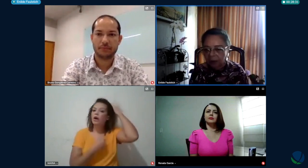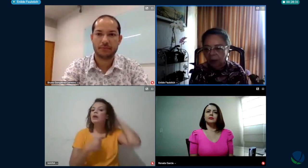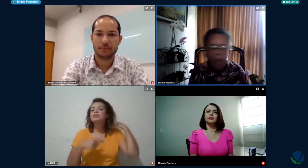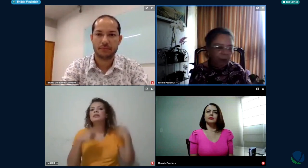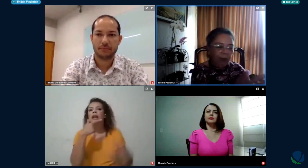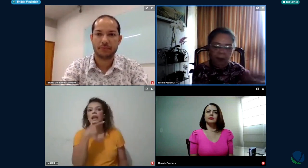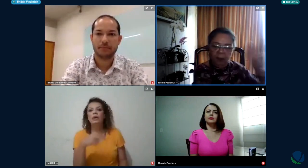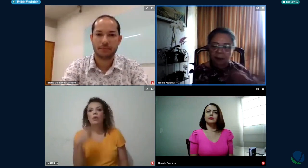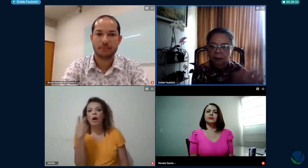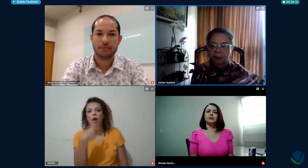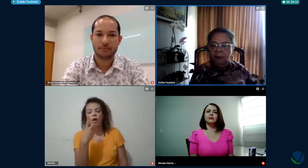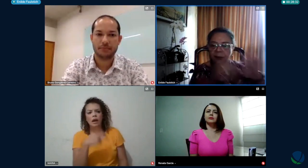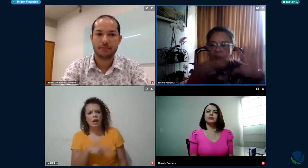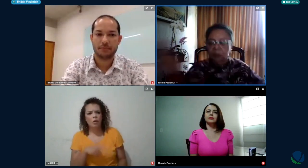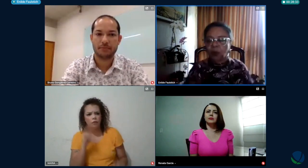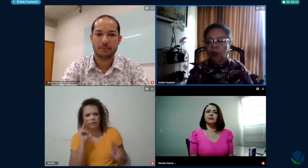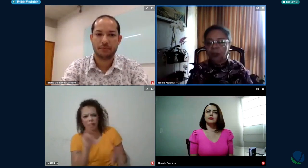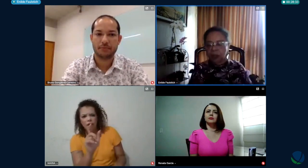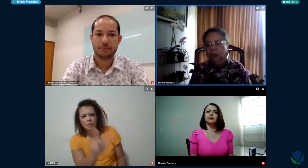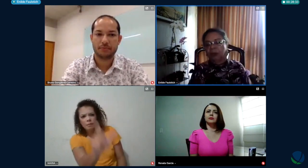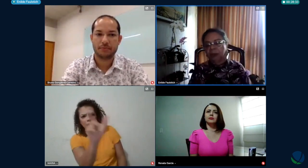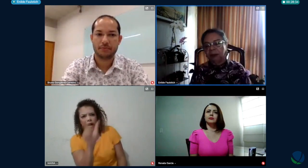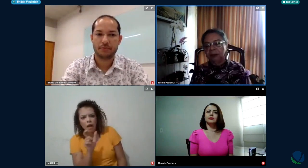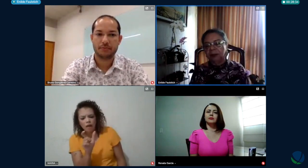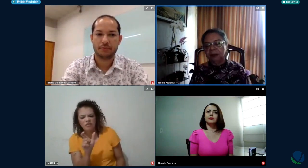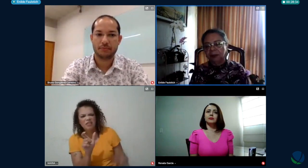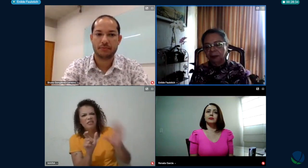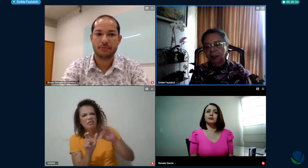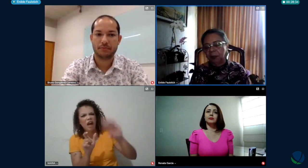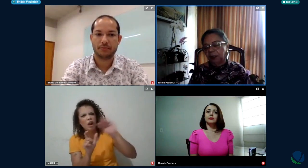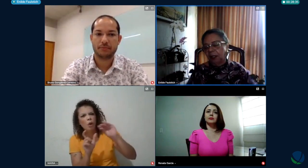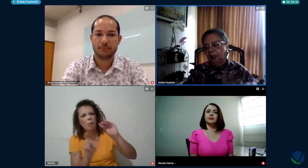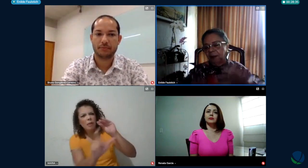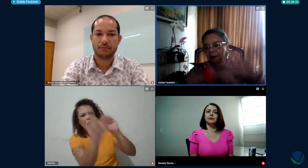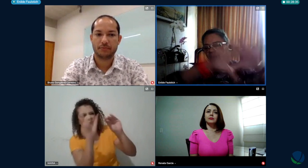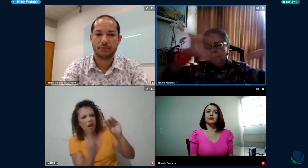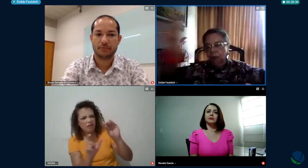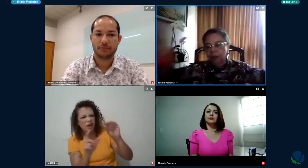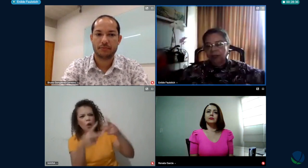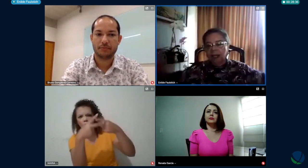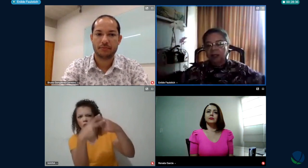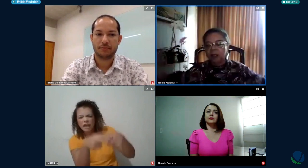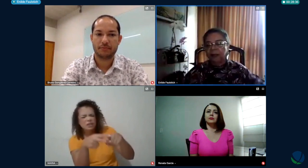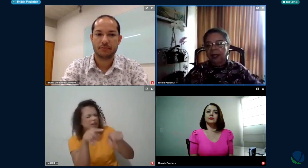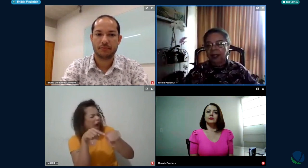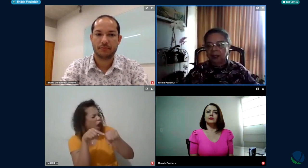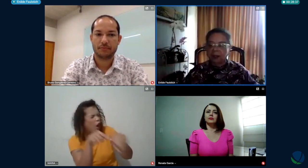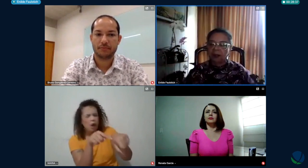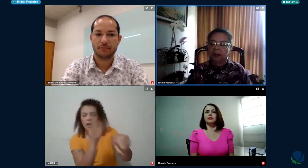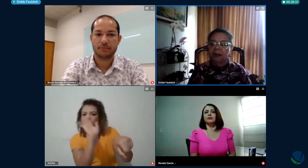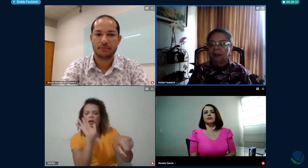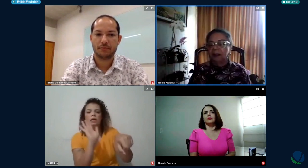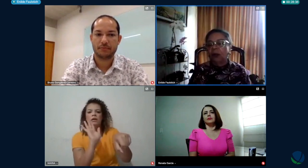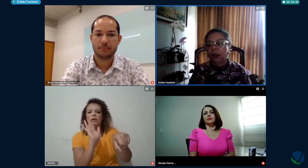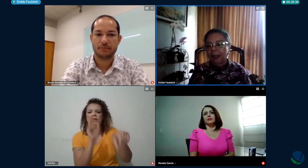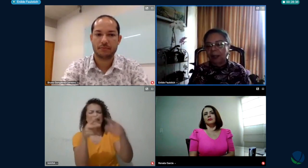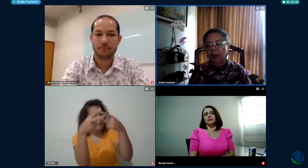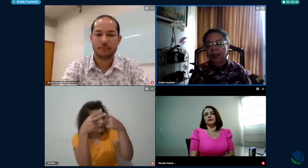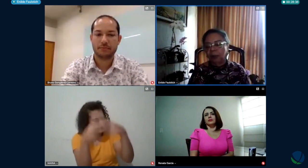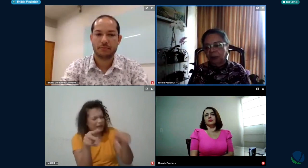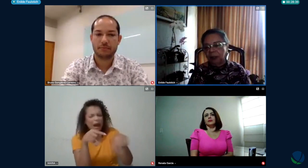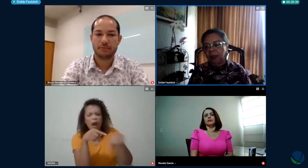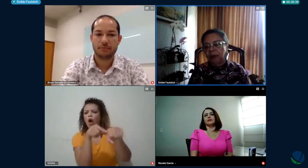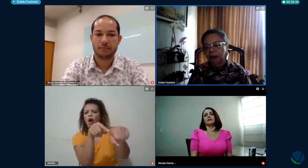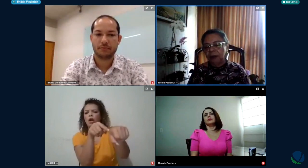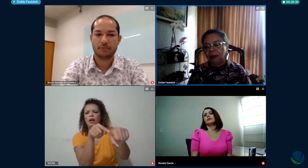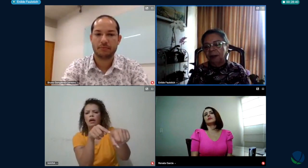não é aquele, ou porque todo mundo corrige na hora, não é? Porque a comunidade de fala oral